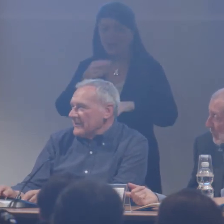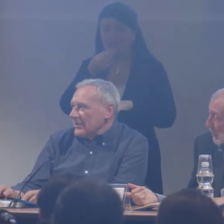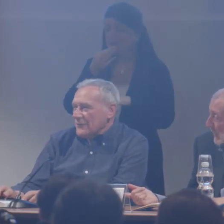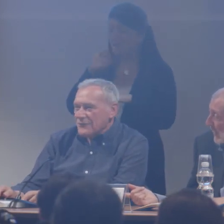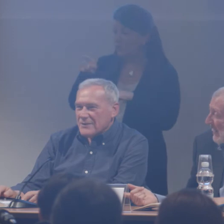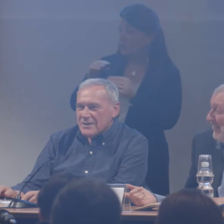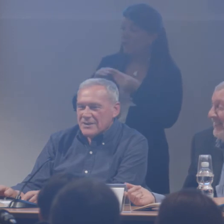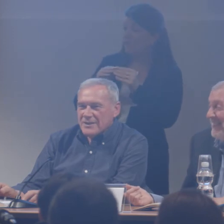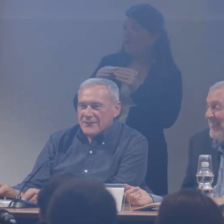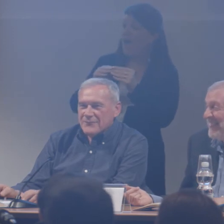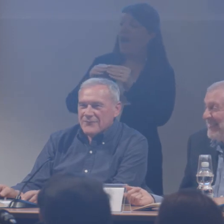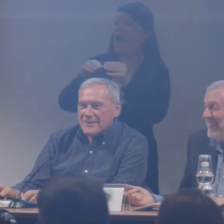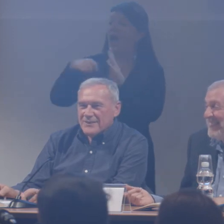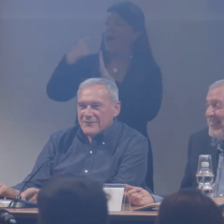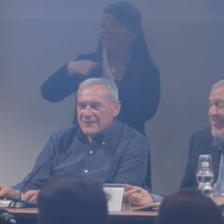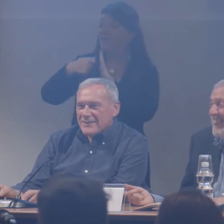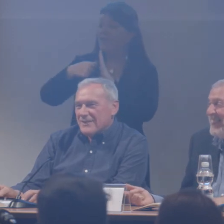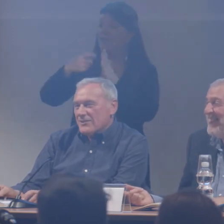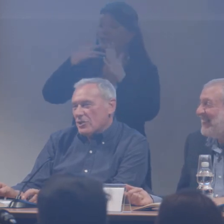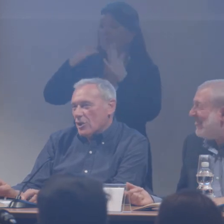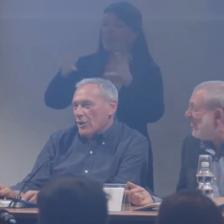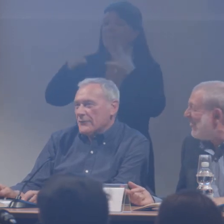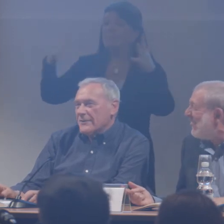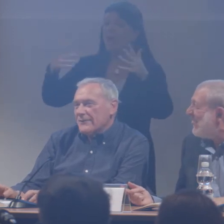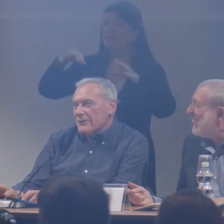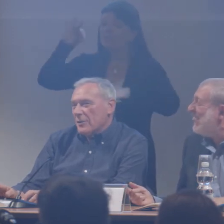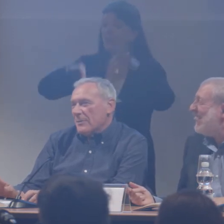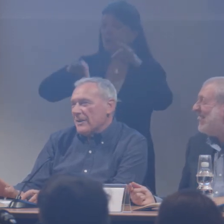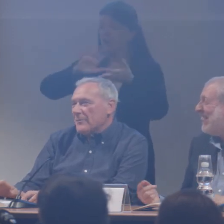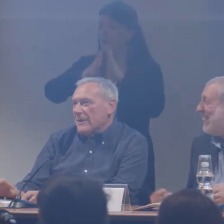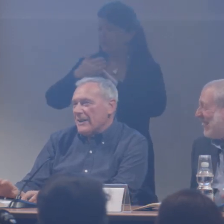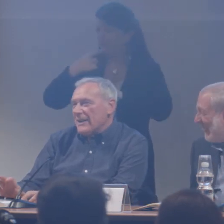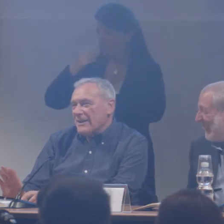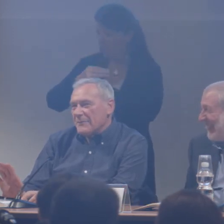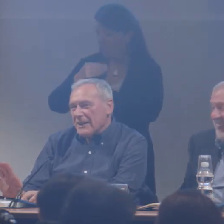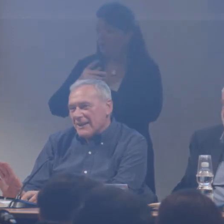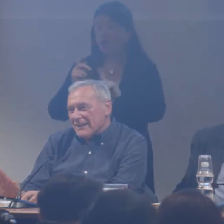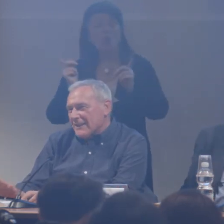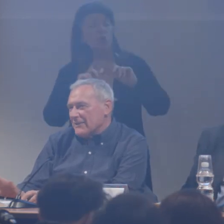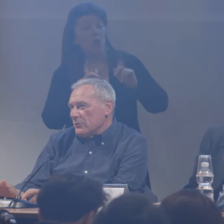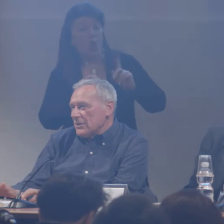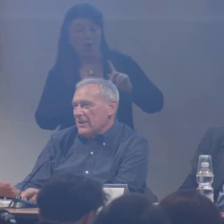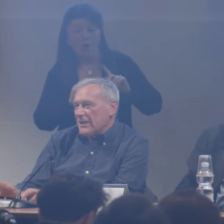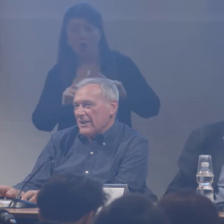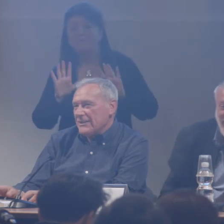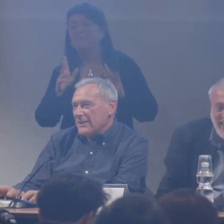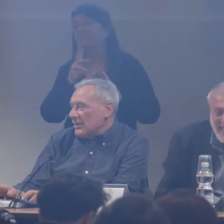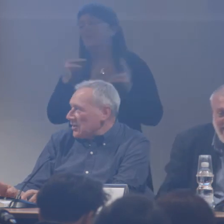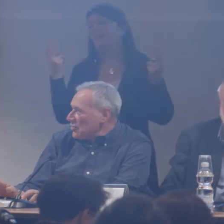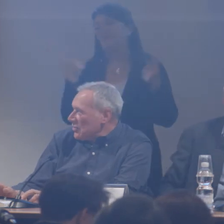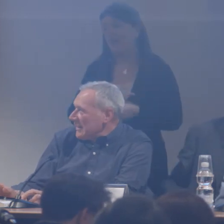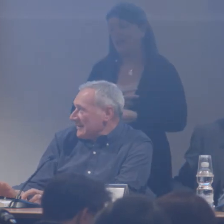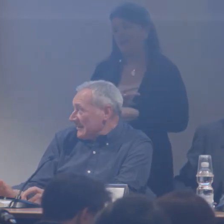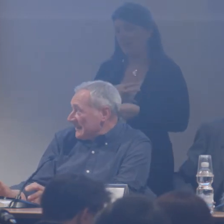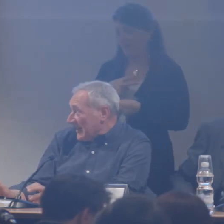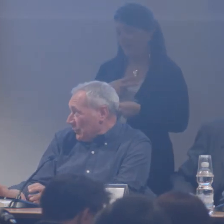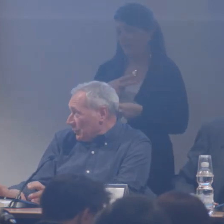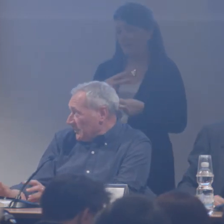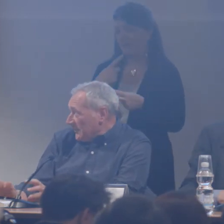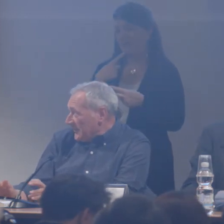comico. Spero di farlo come la mafia ci sia stata, no, ma io ieri... Io per la realtà devo dire che è andato anche in scena